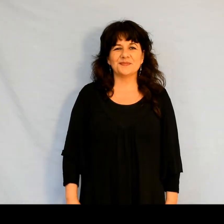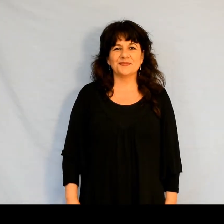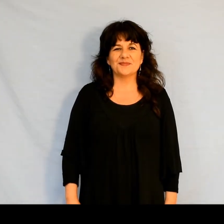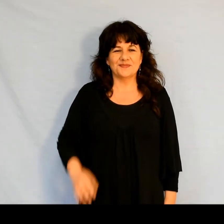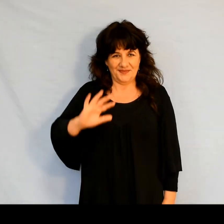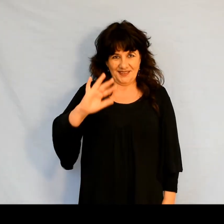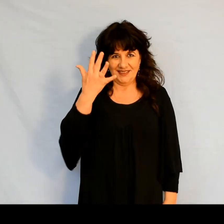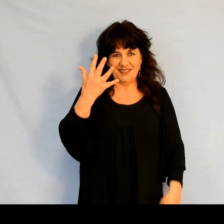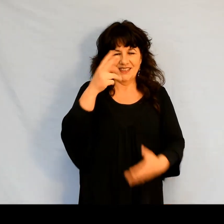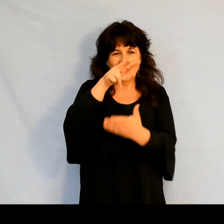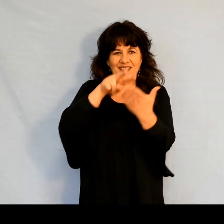Cinquième lecture.